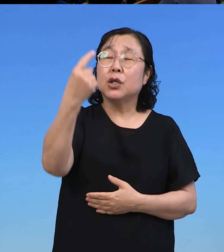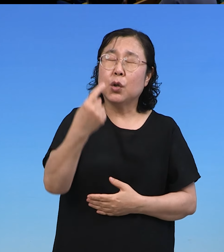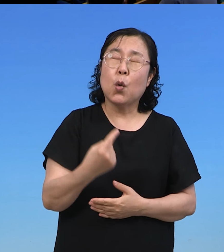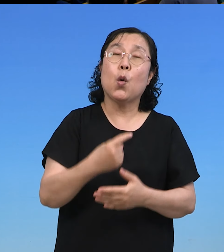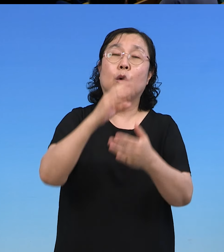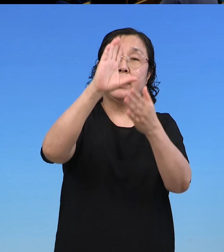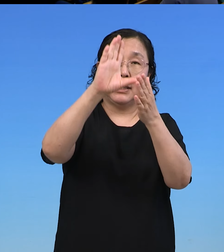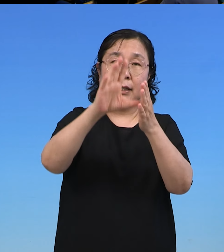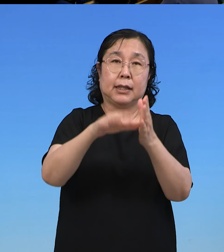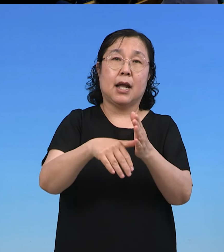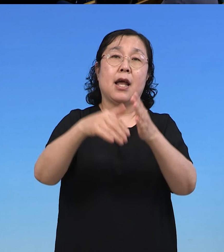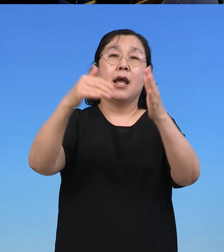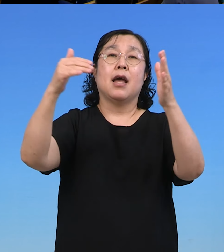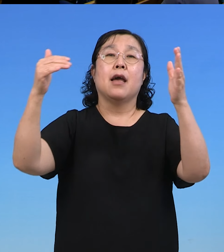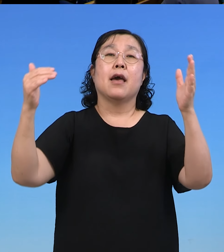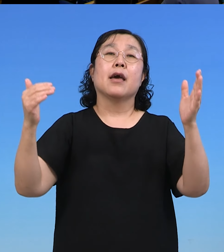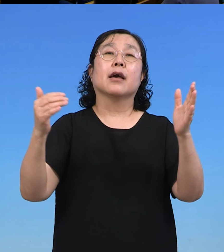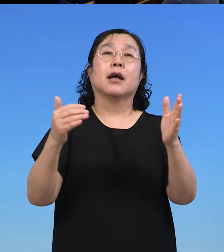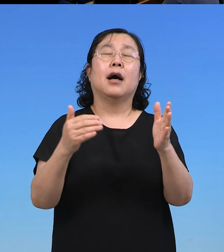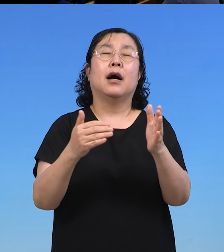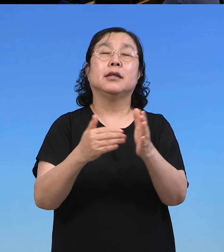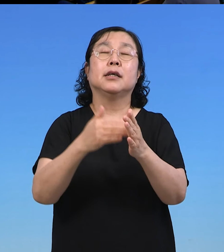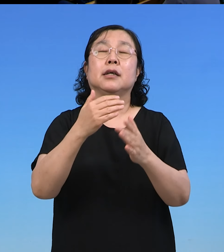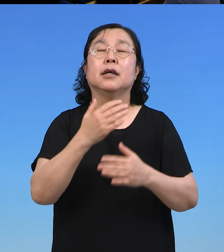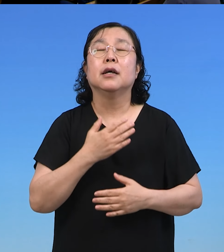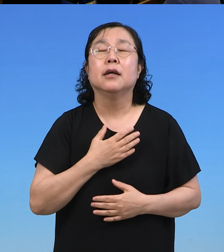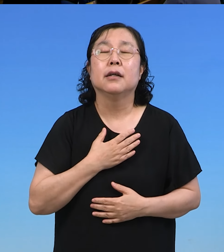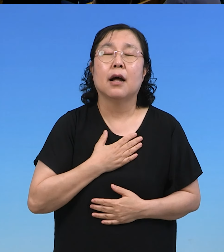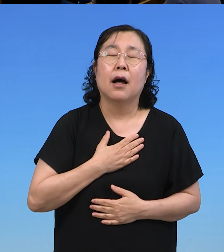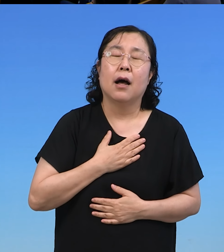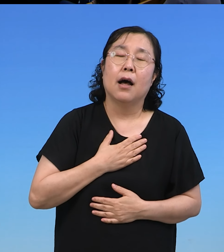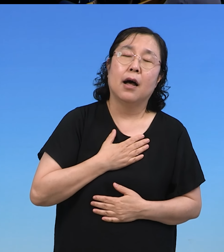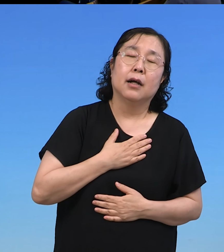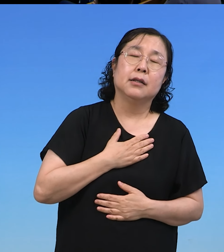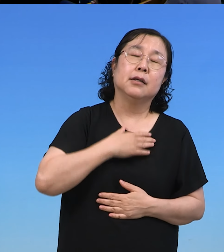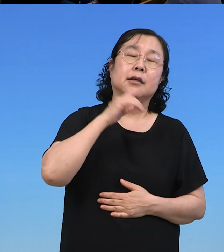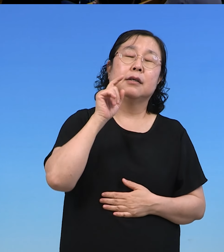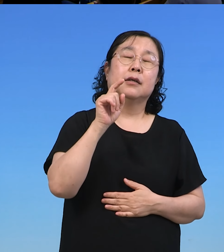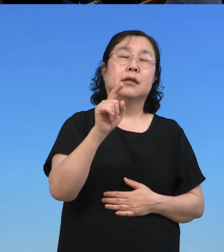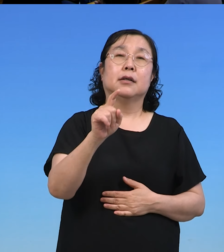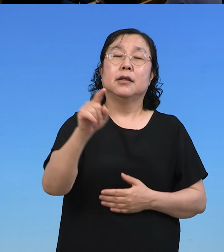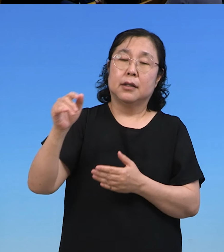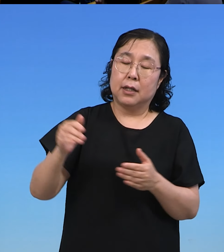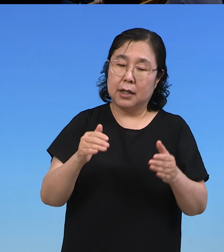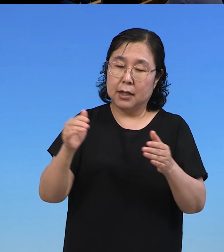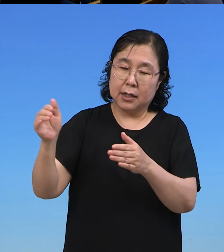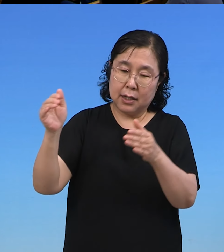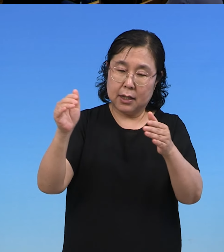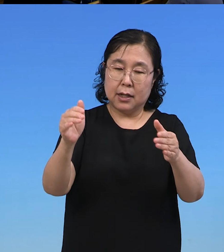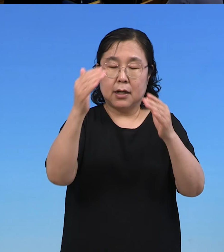주님 다시 오실 때까지 나는 이 길을 가리라.